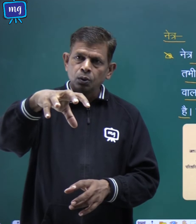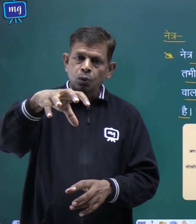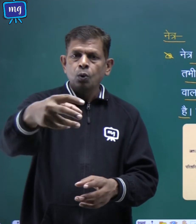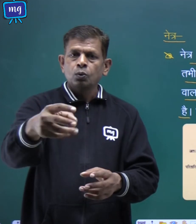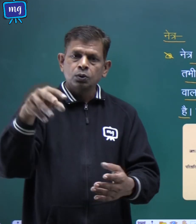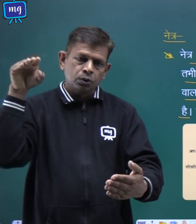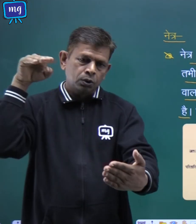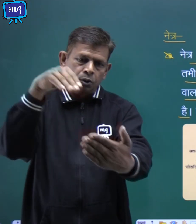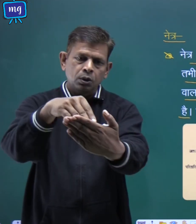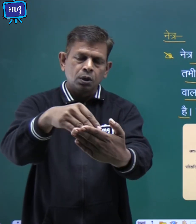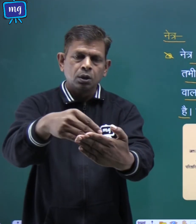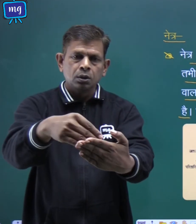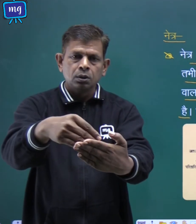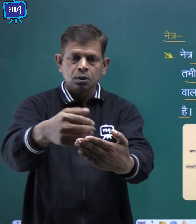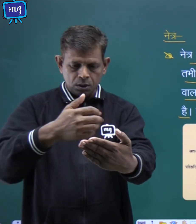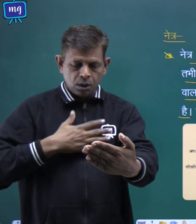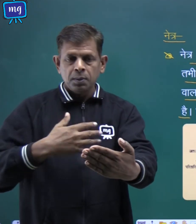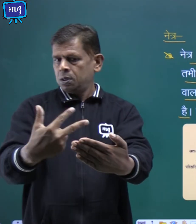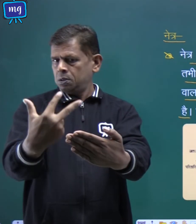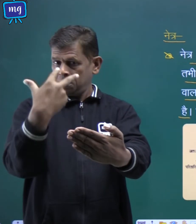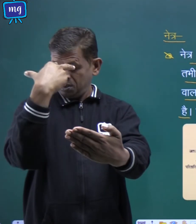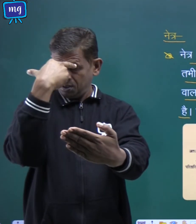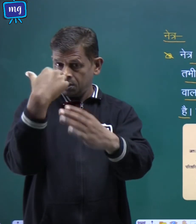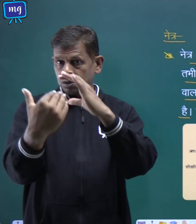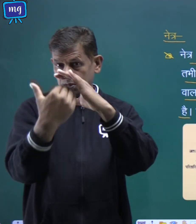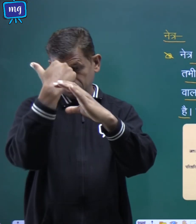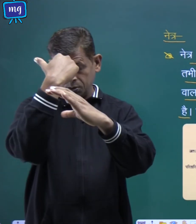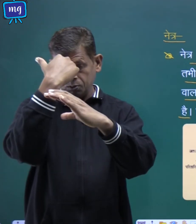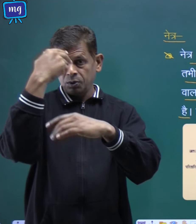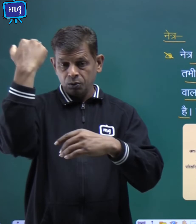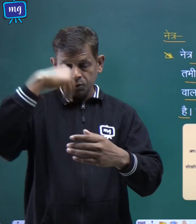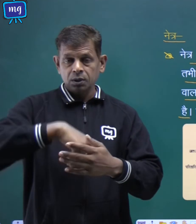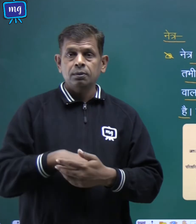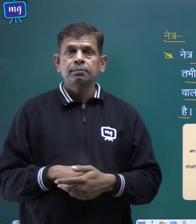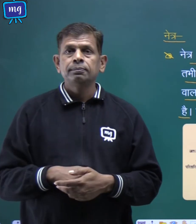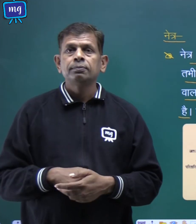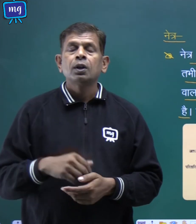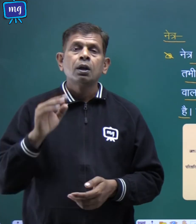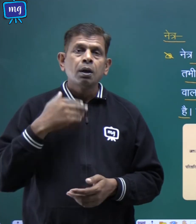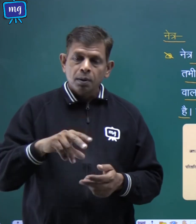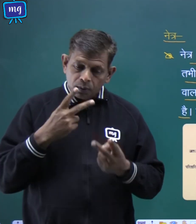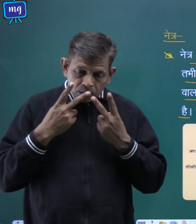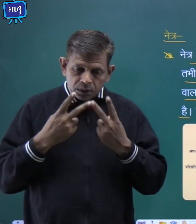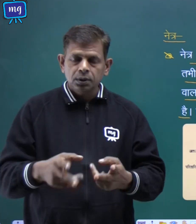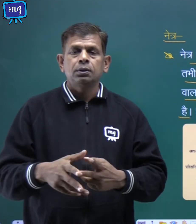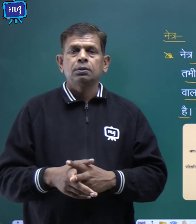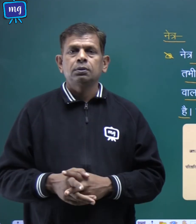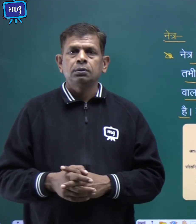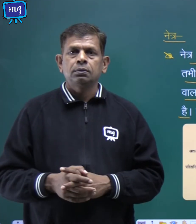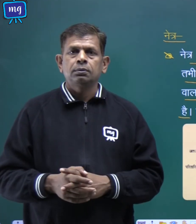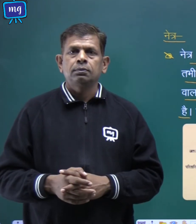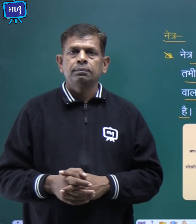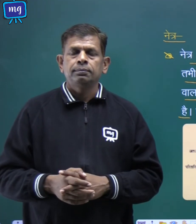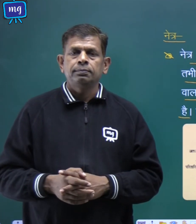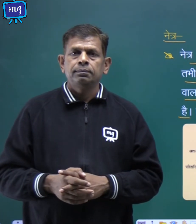उनसे टकराकर हमारे नेत्रों तक पहुँचे, तभी हम उस वस्तु को